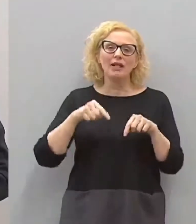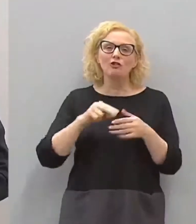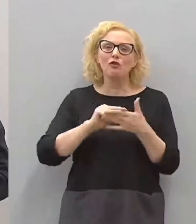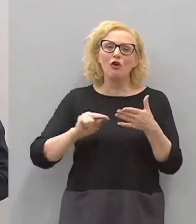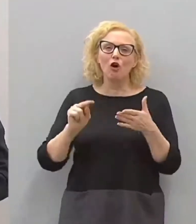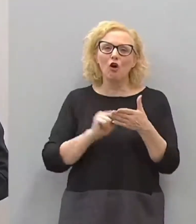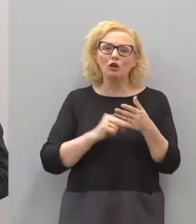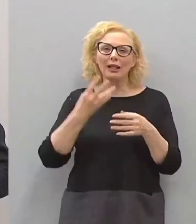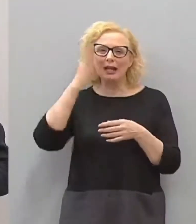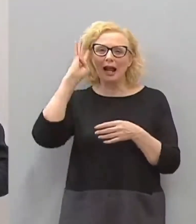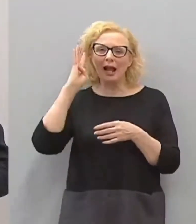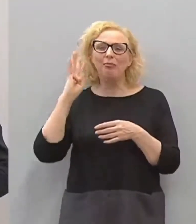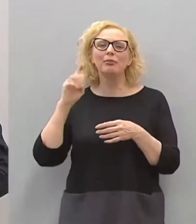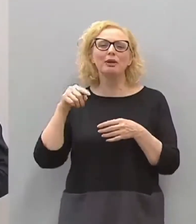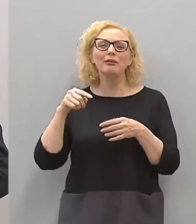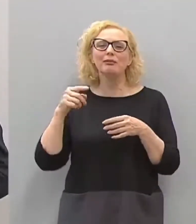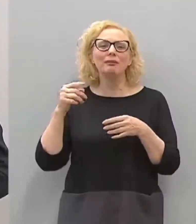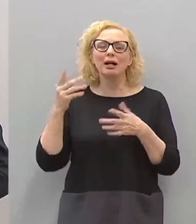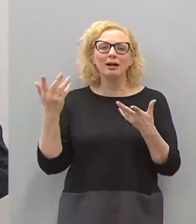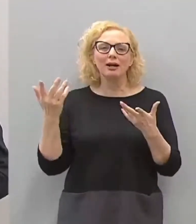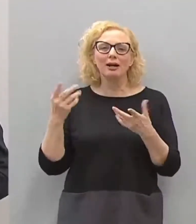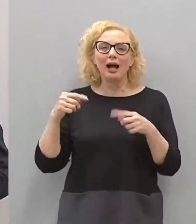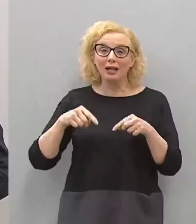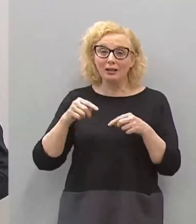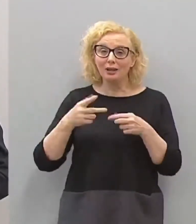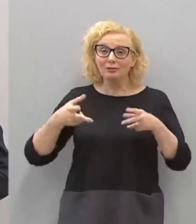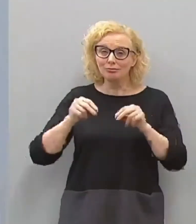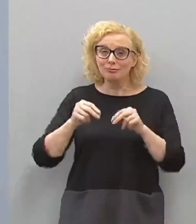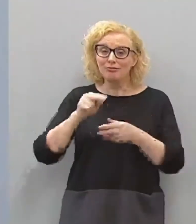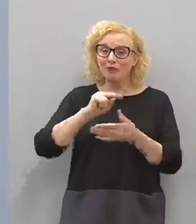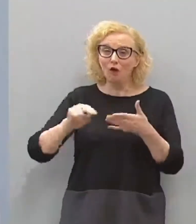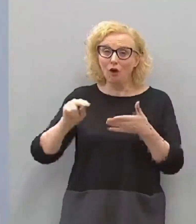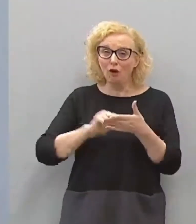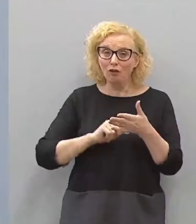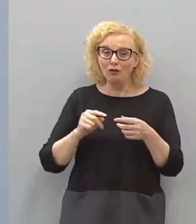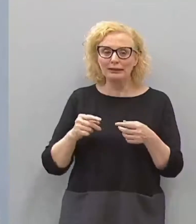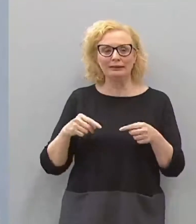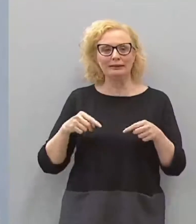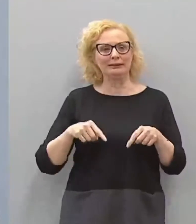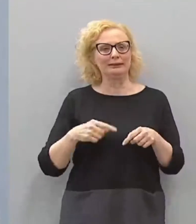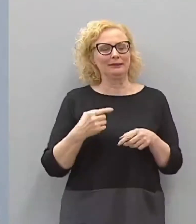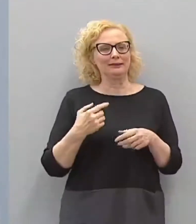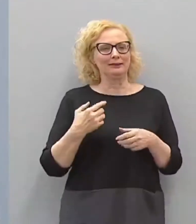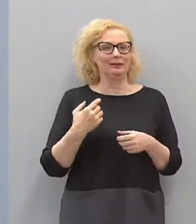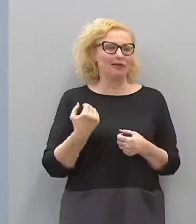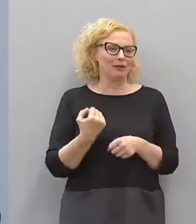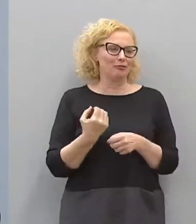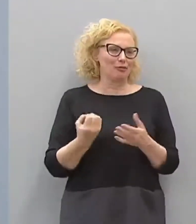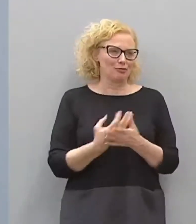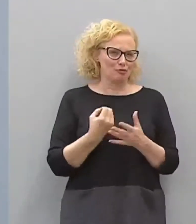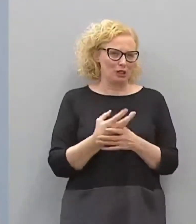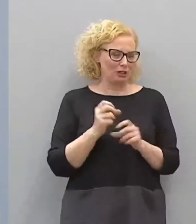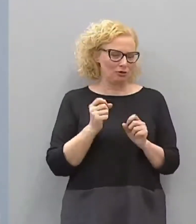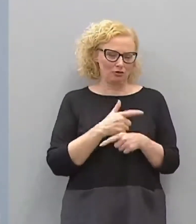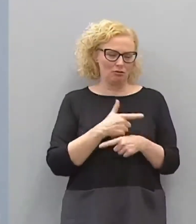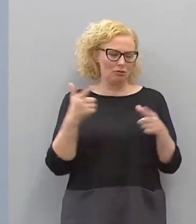che abbiamo tutti letto lo rivoterebbe ben chiaro che i fatti accaduti sono gravissimi